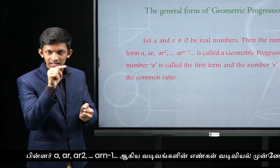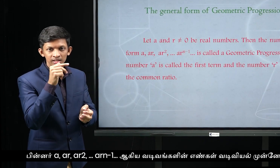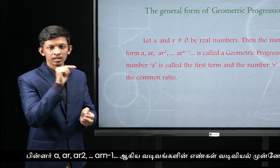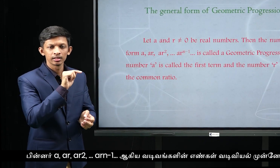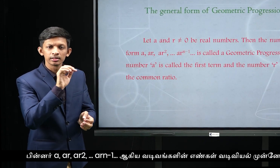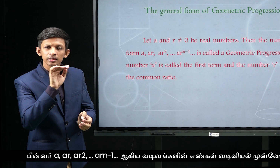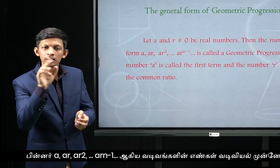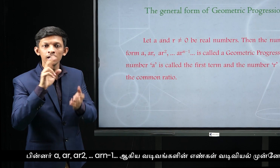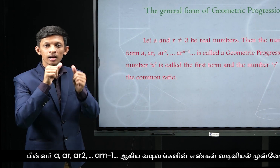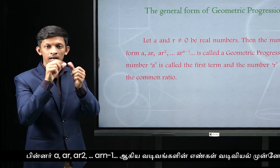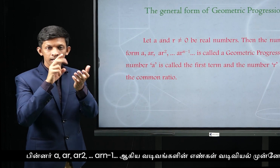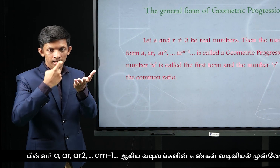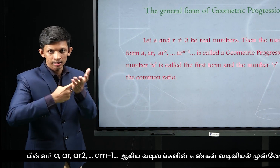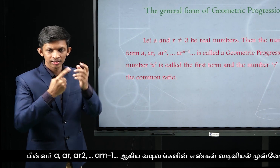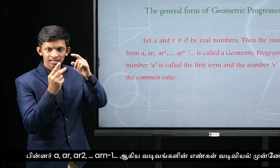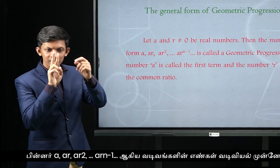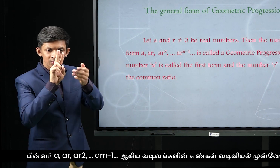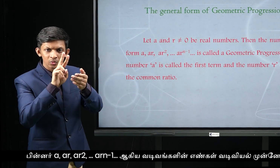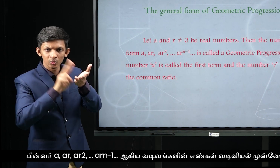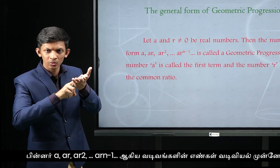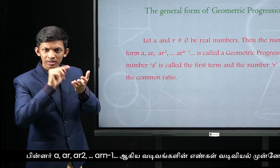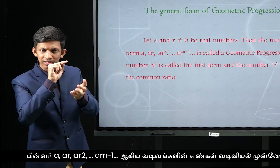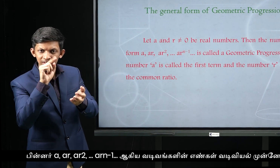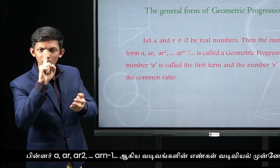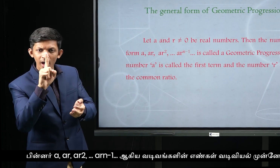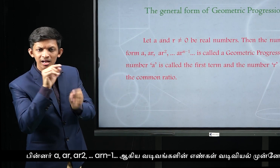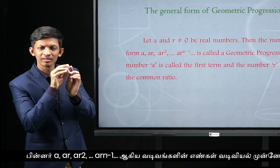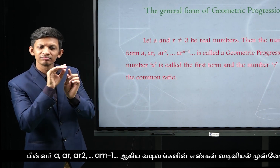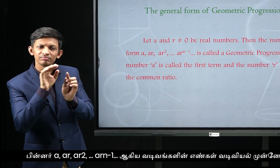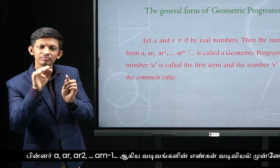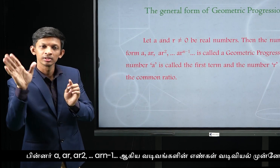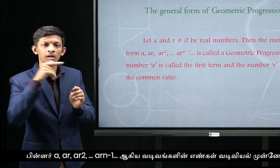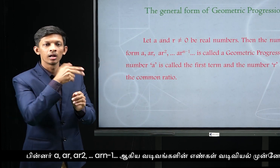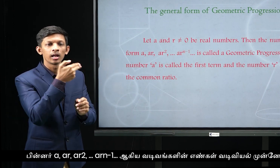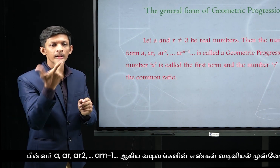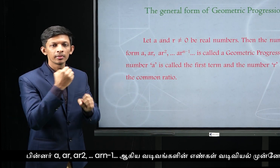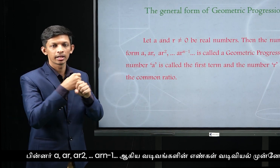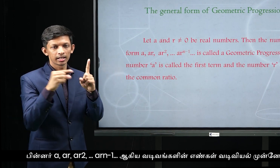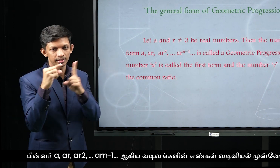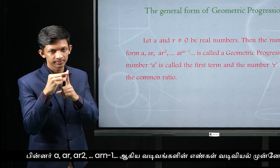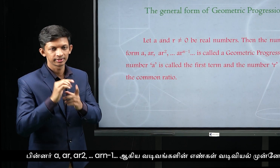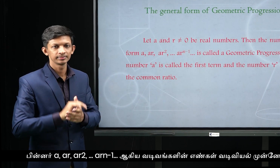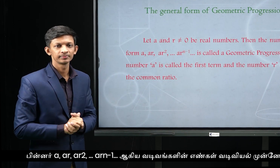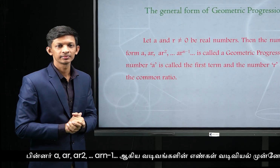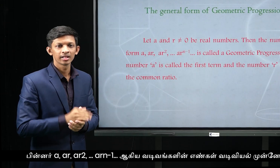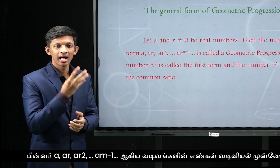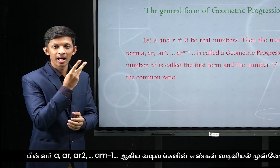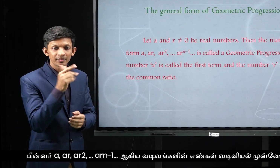AR, AR2, ARN ஆகிய வடிவங்களின் எண்கள் வடிவியல் முன்னேற்றம் எனப்படும்.